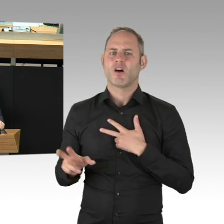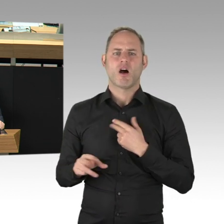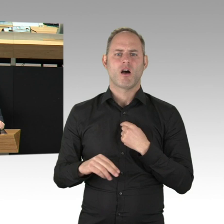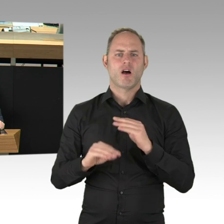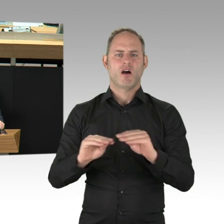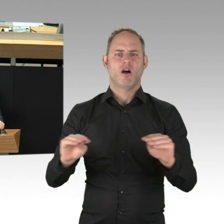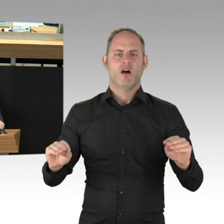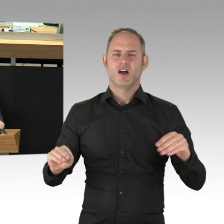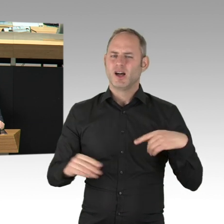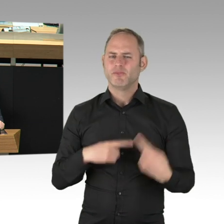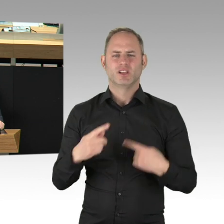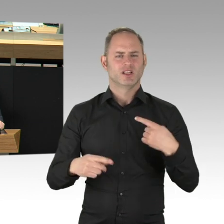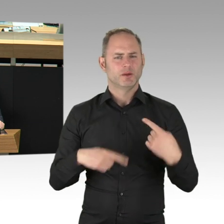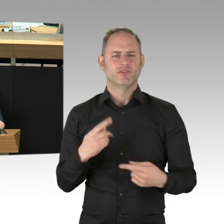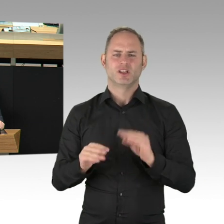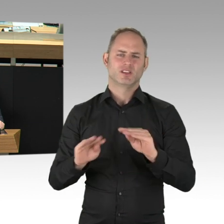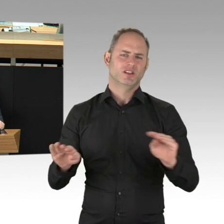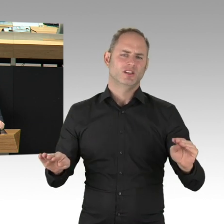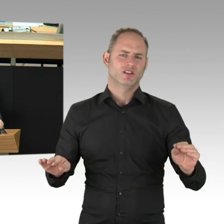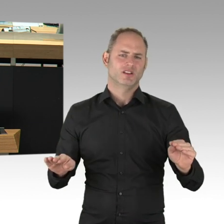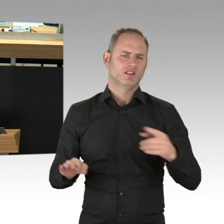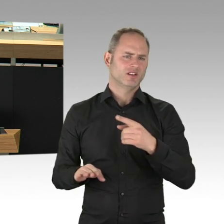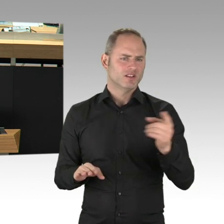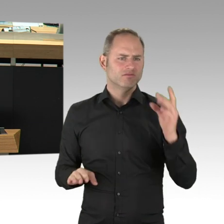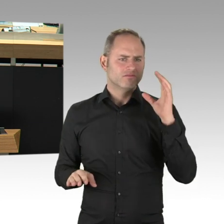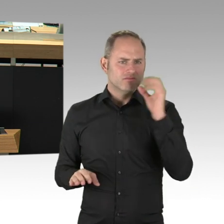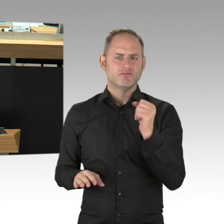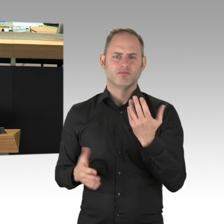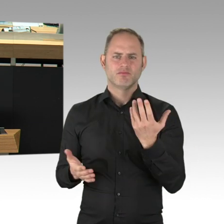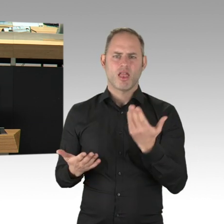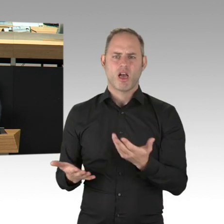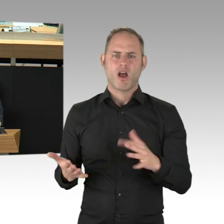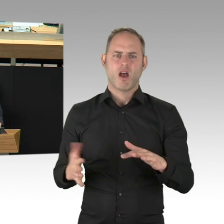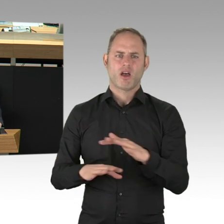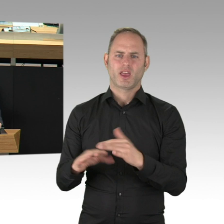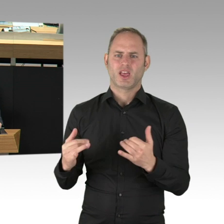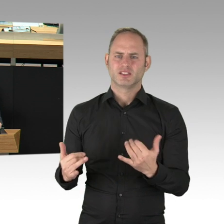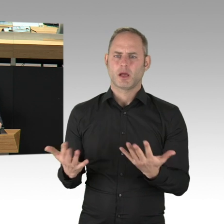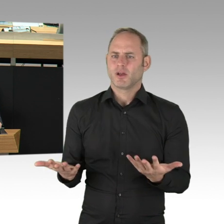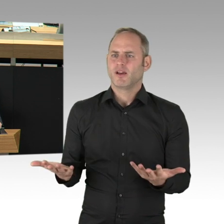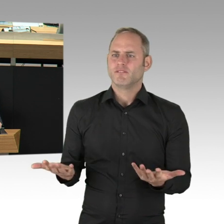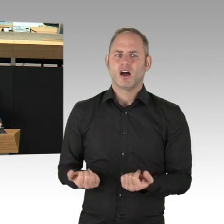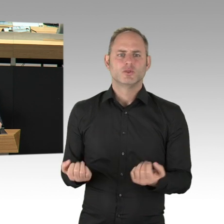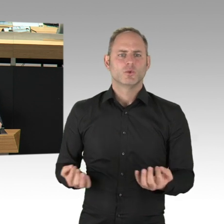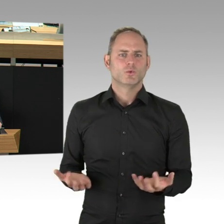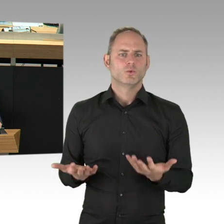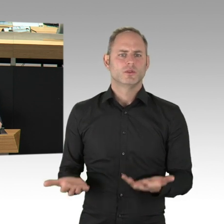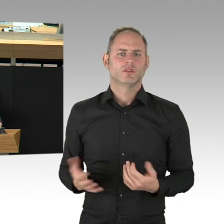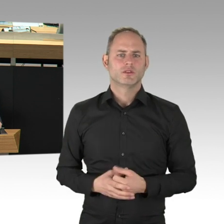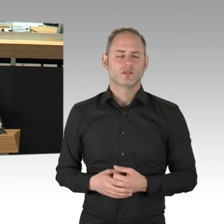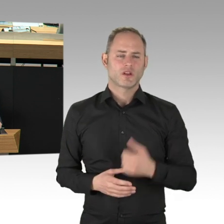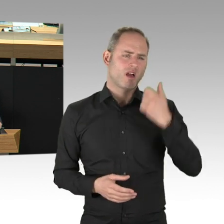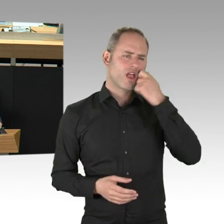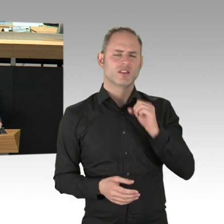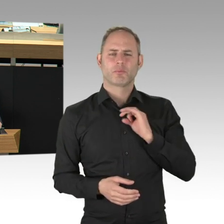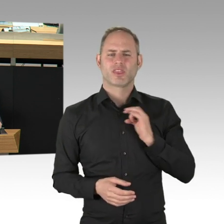vor islamischen Friedensrichtern und Gegengesellschaften. Mit der unkontrollierten Massenzuwanderung wurde auch massenhaft